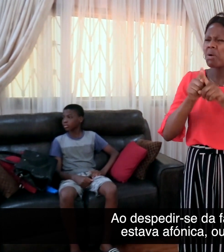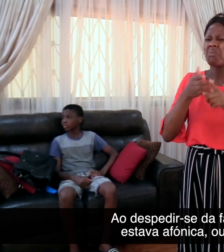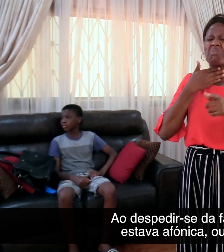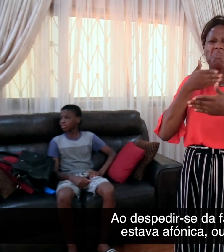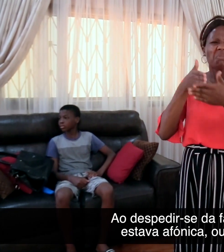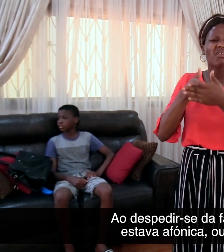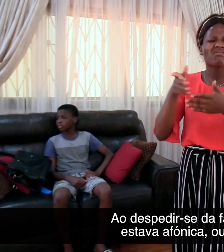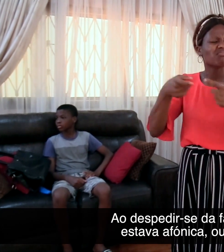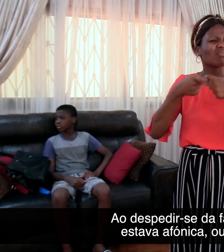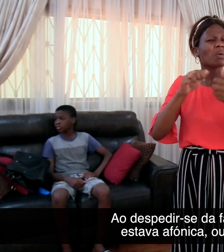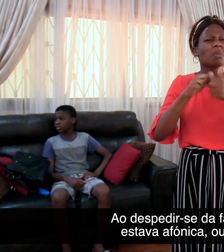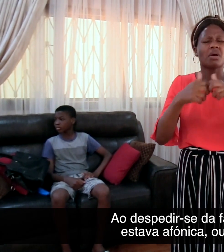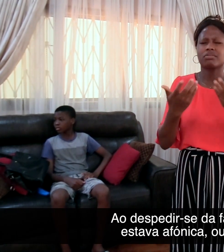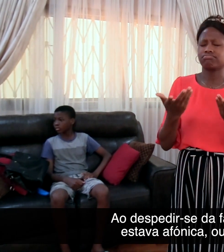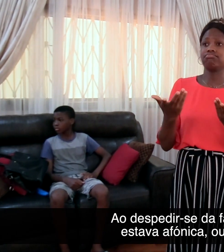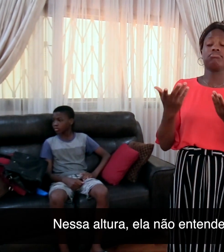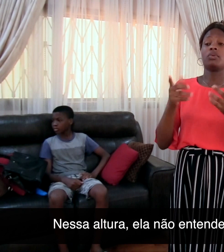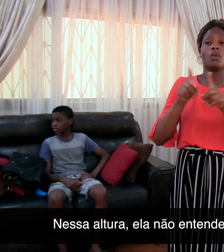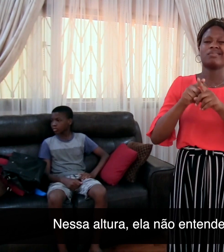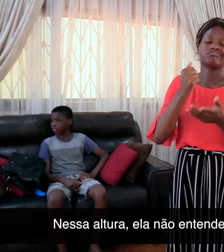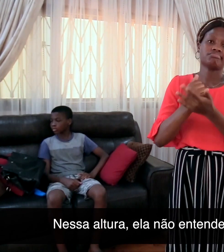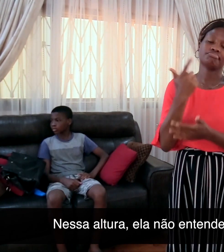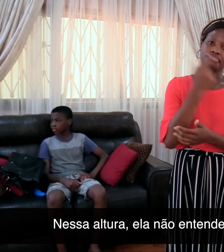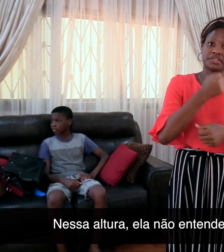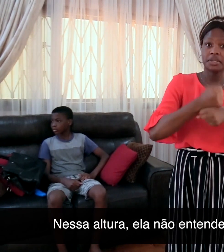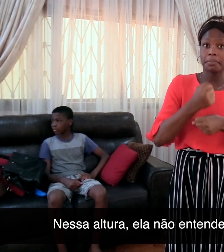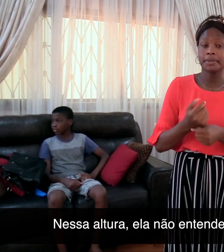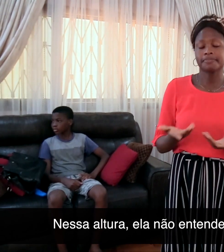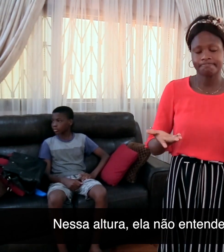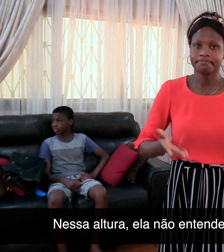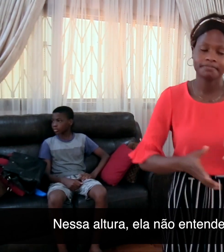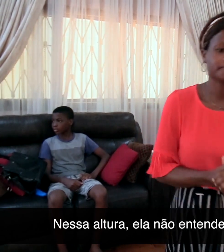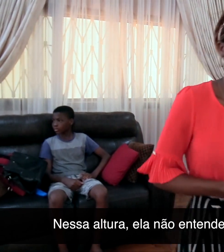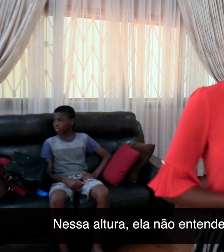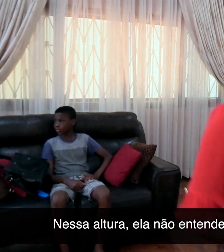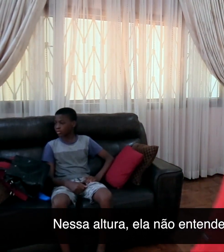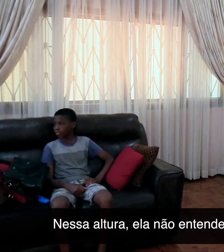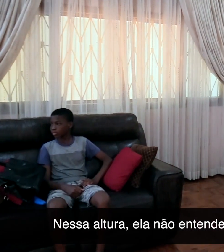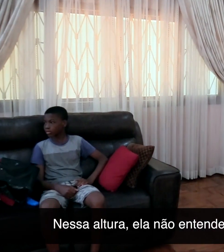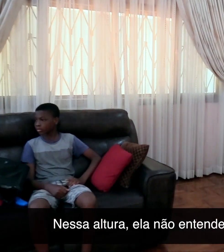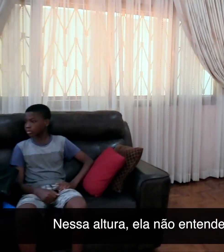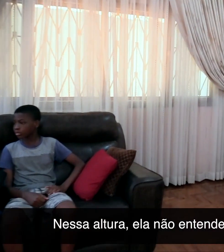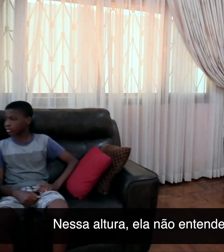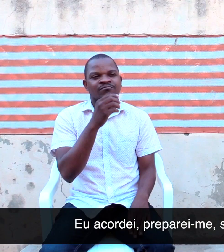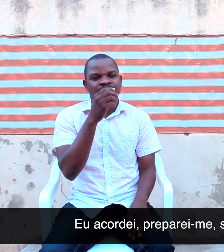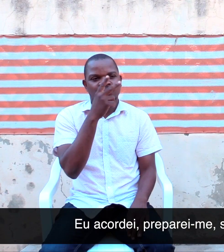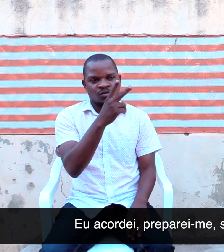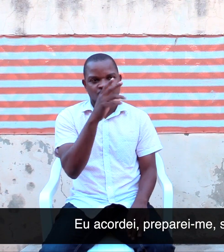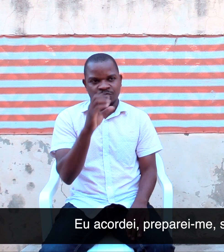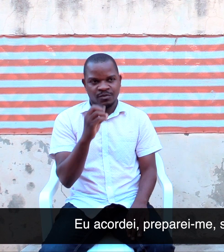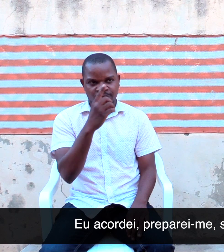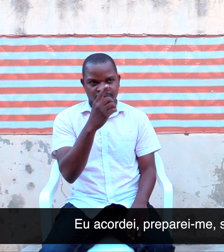estava fônica, ou seja, sem voz. Nessa altura, ela não entendeu o que estava a acontecer.